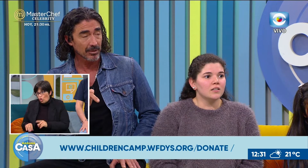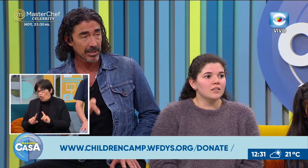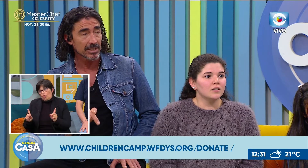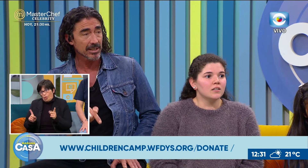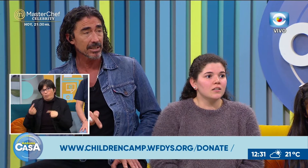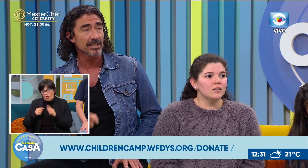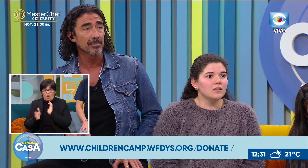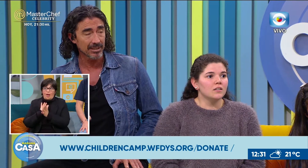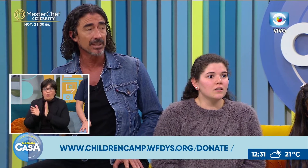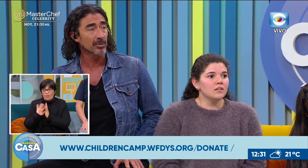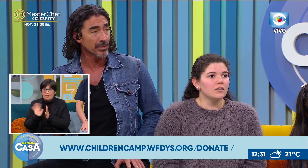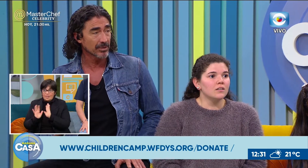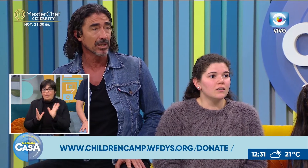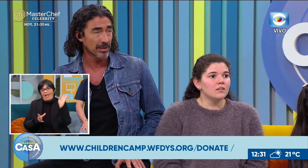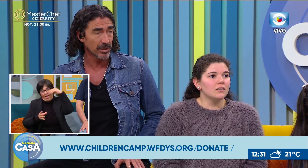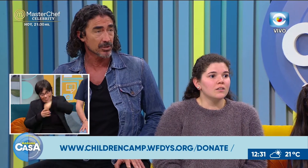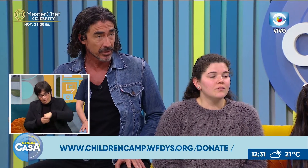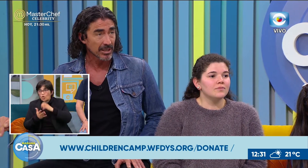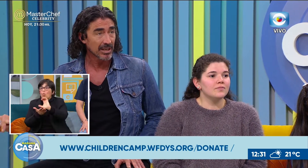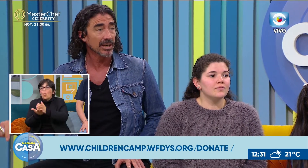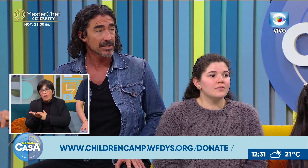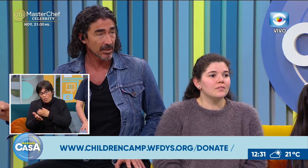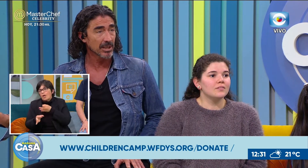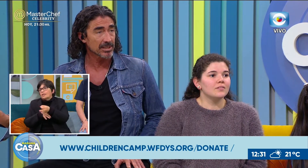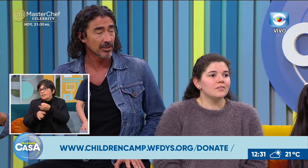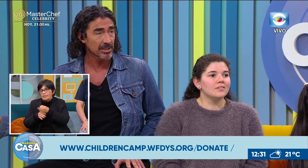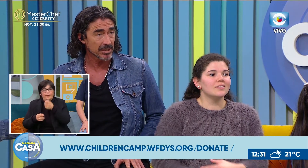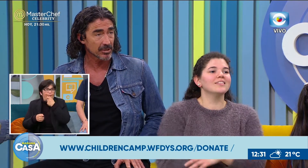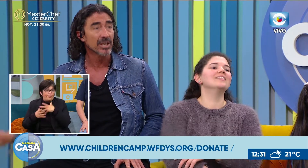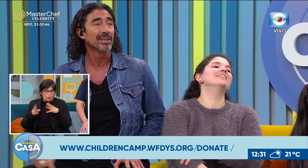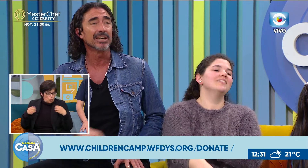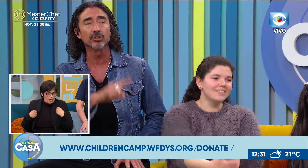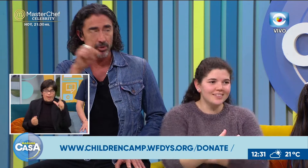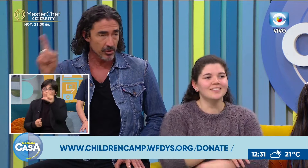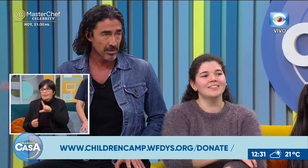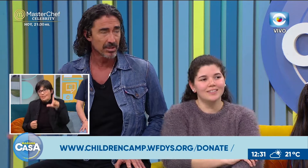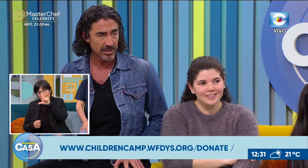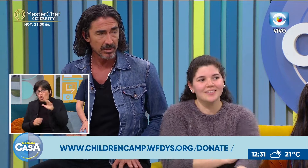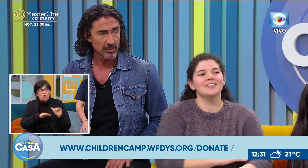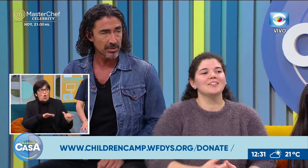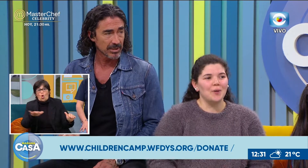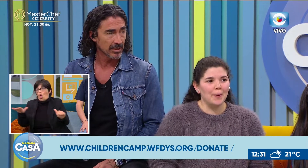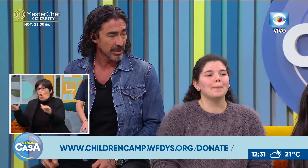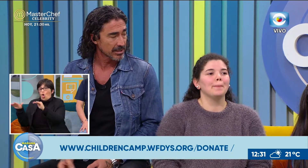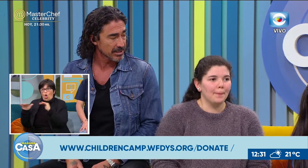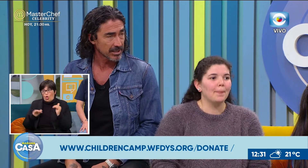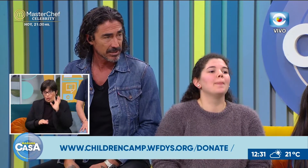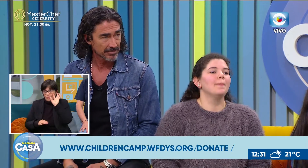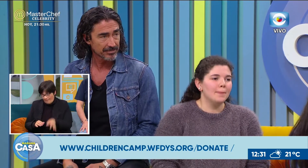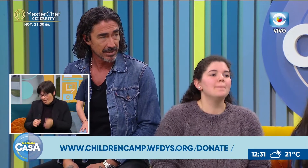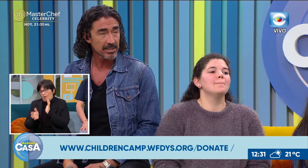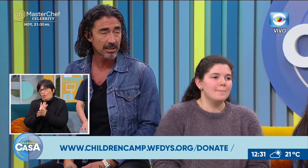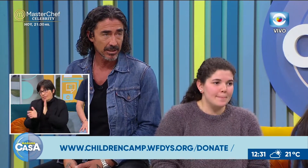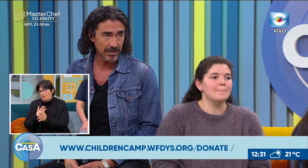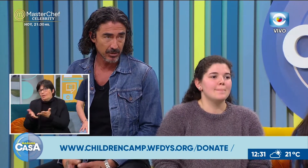que el lenguaje de señas sea parte de la currícula, la educación en las escuelas y en los liceos y que todos sepamos lenguajes de señas.